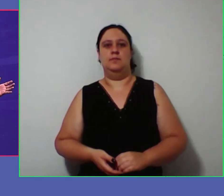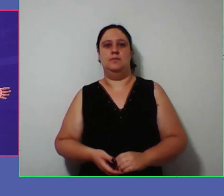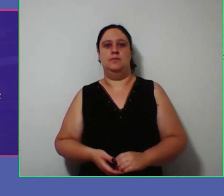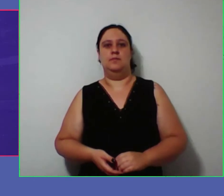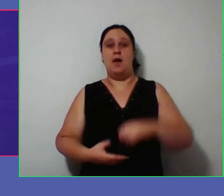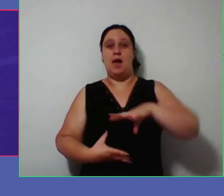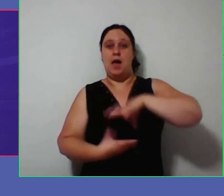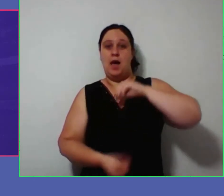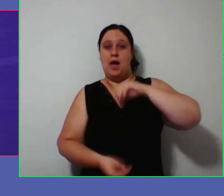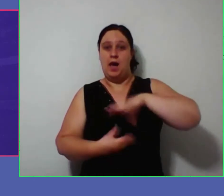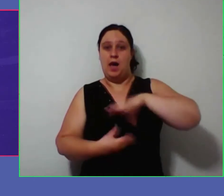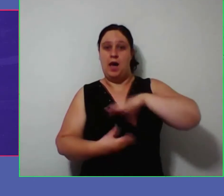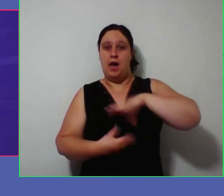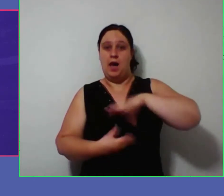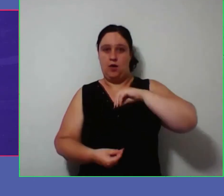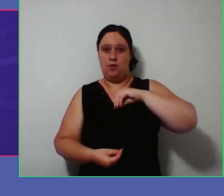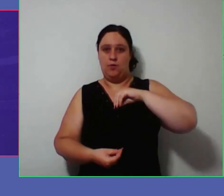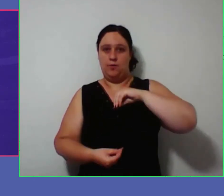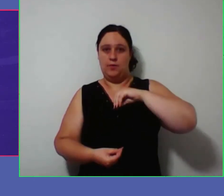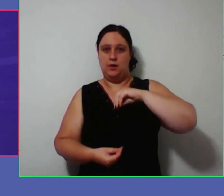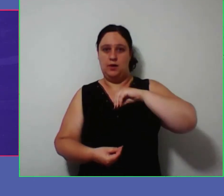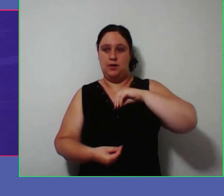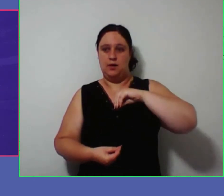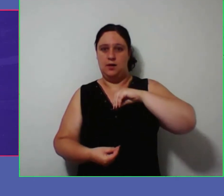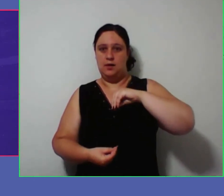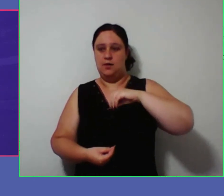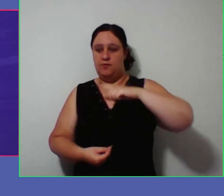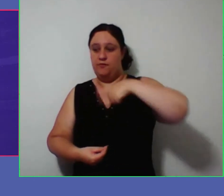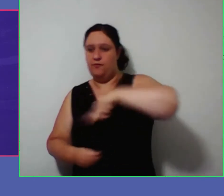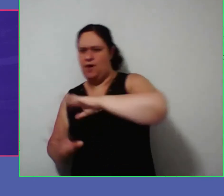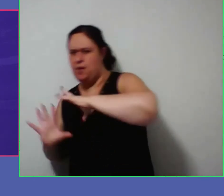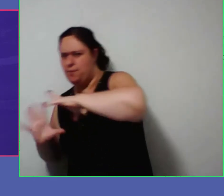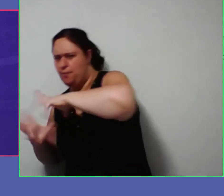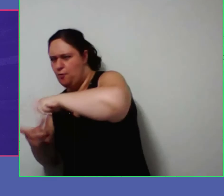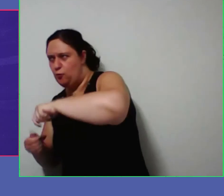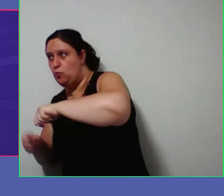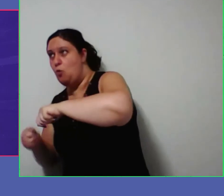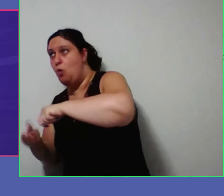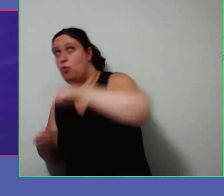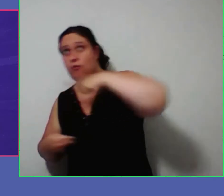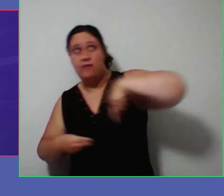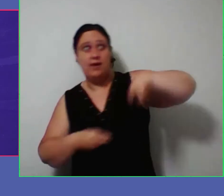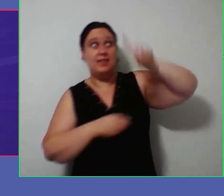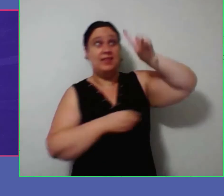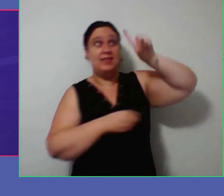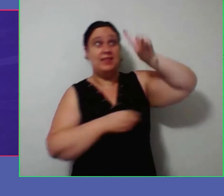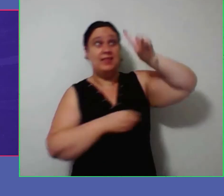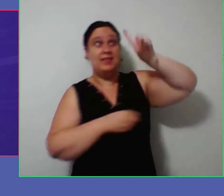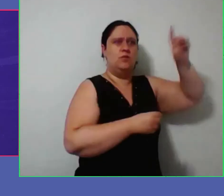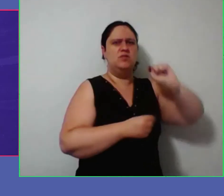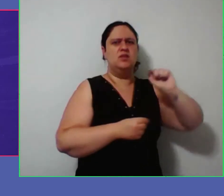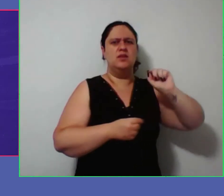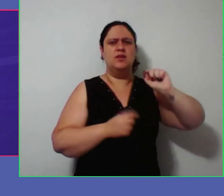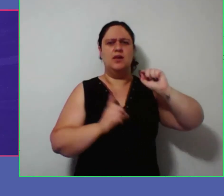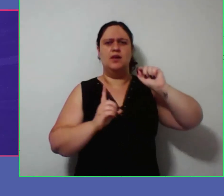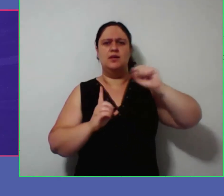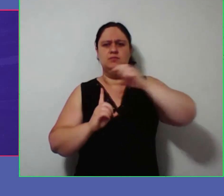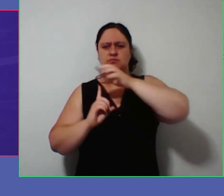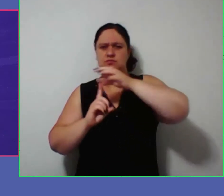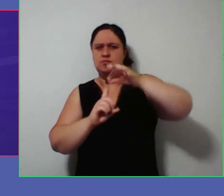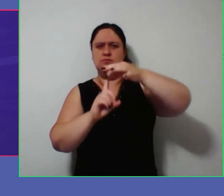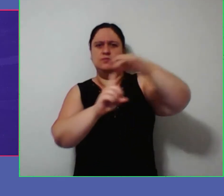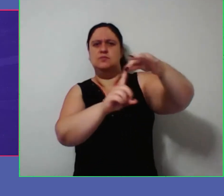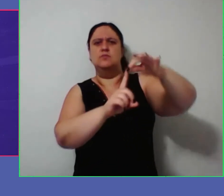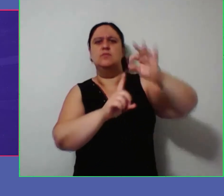lado ou para outro, é a nossa mente. Existem duas possibilidades, duas